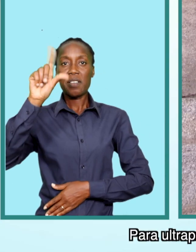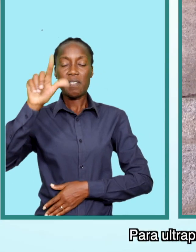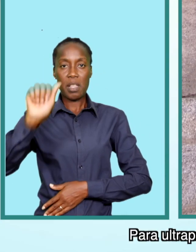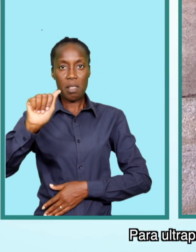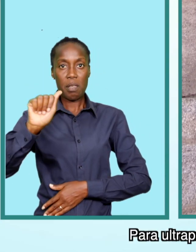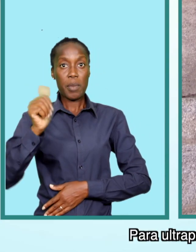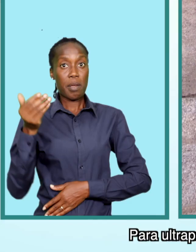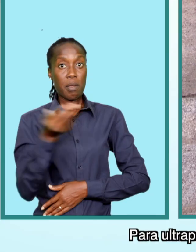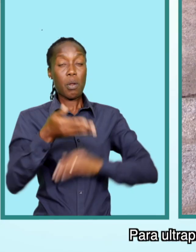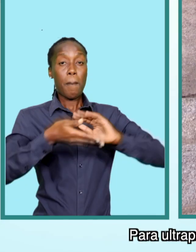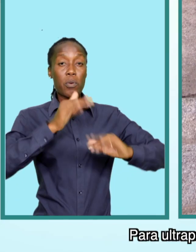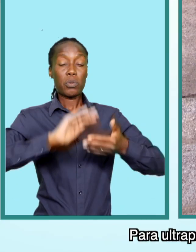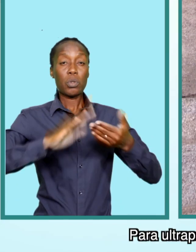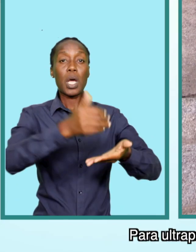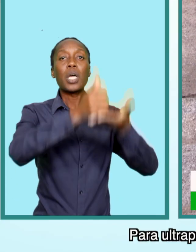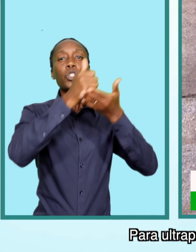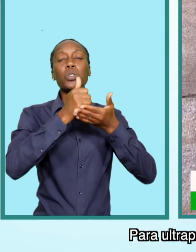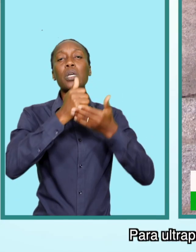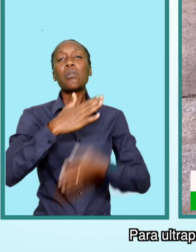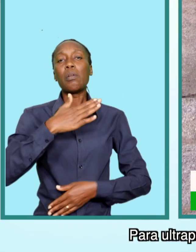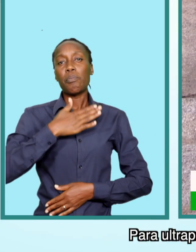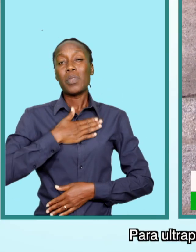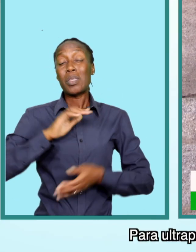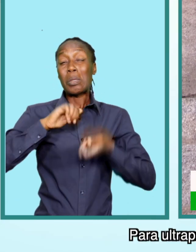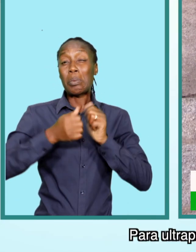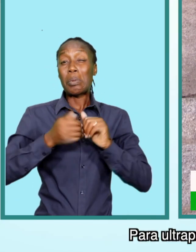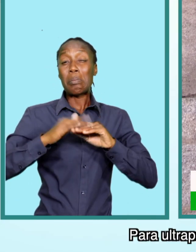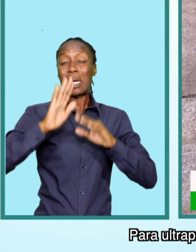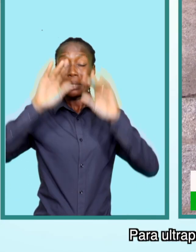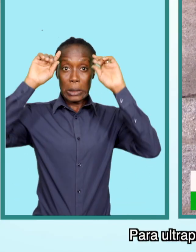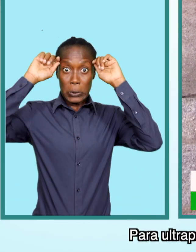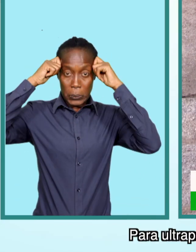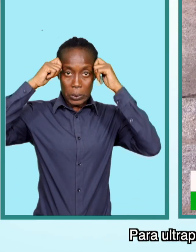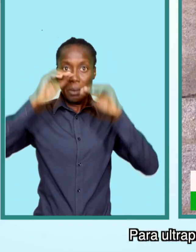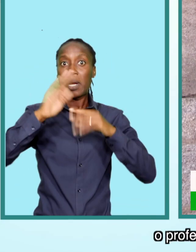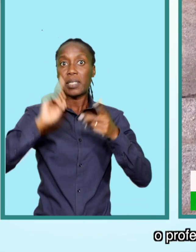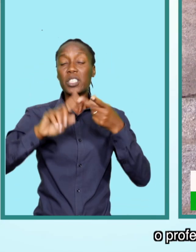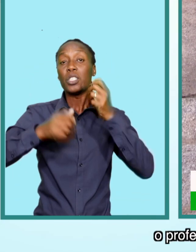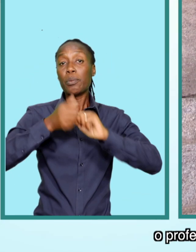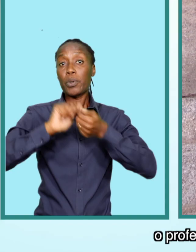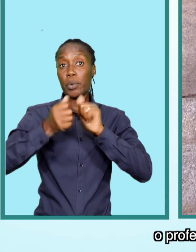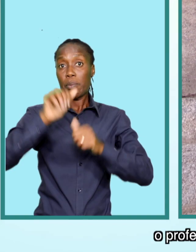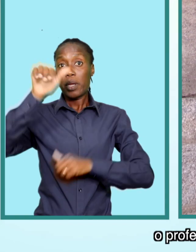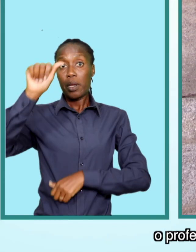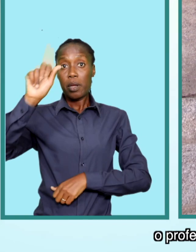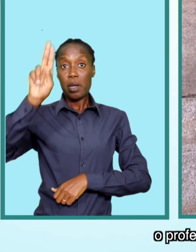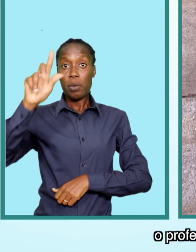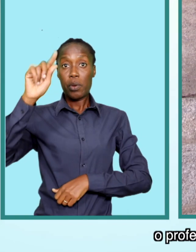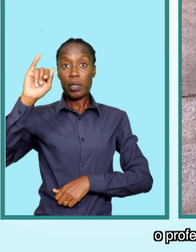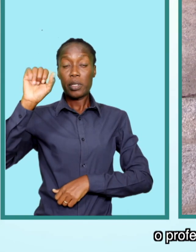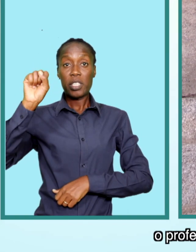a situação, eu pedi apoio ao meu DT, o professor Zavala,